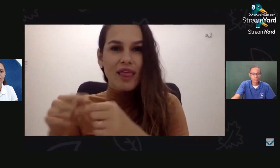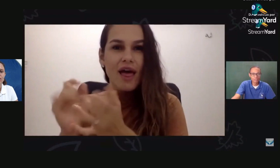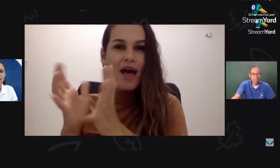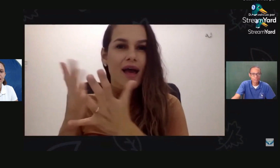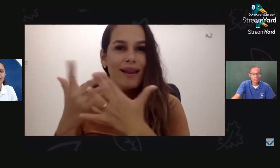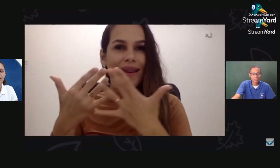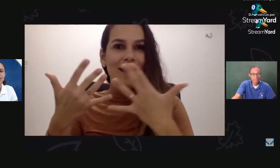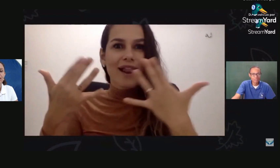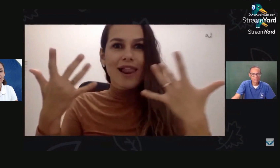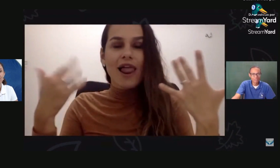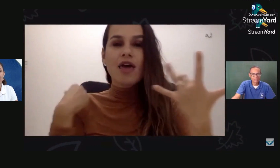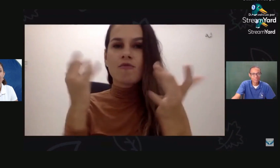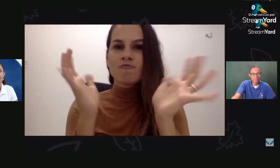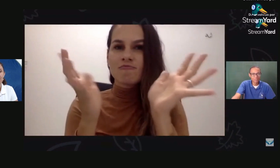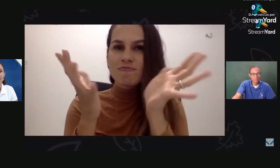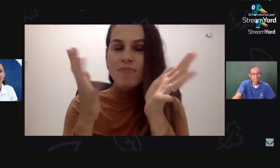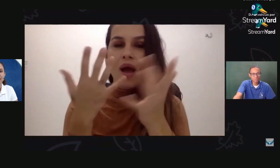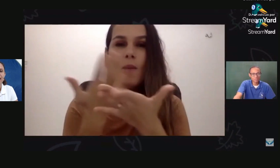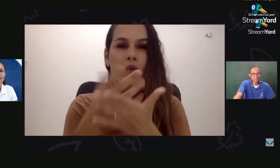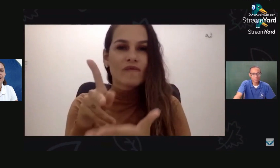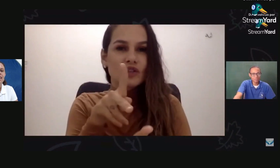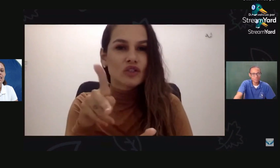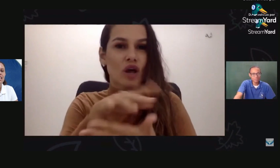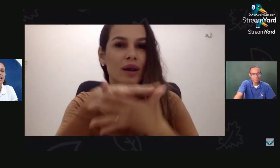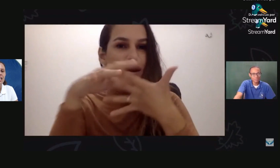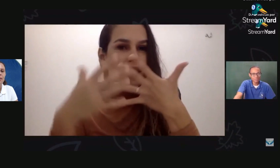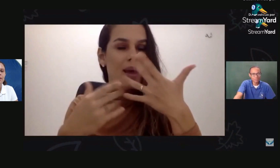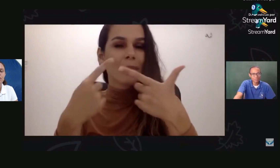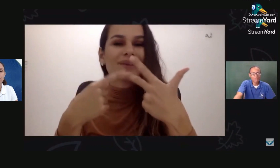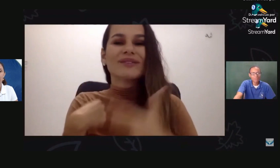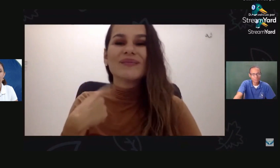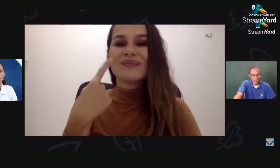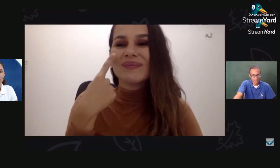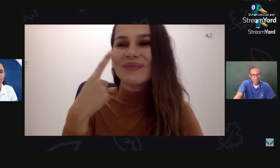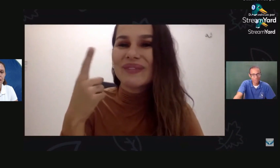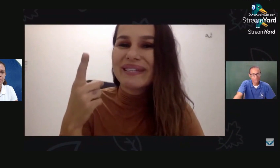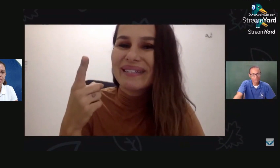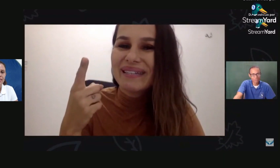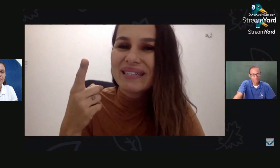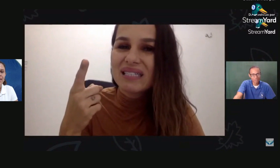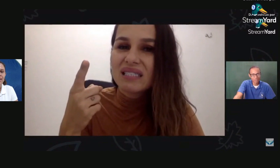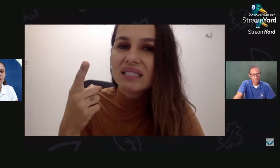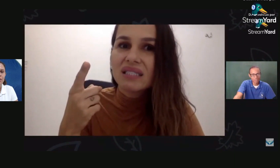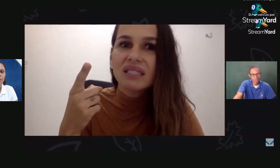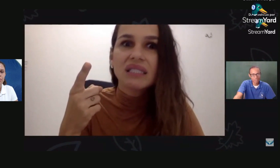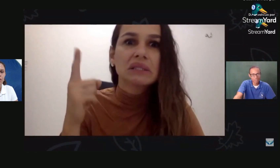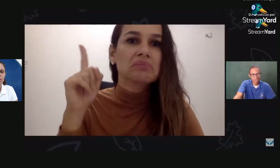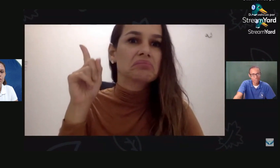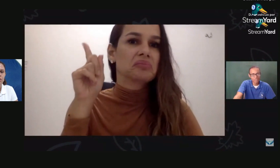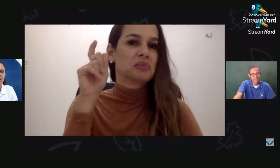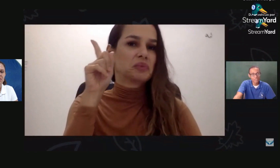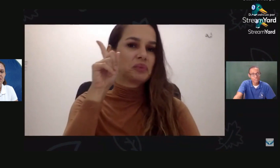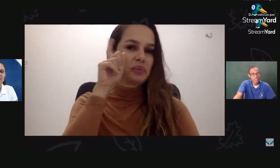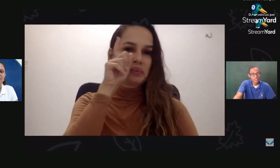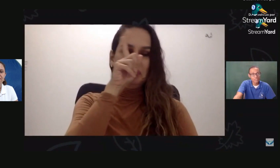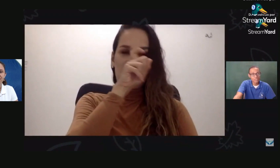vendo legenda em língua de sinais, Libras, professores de Libras, eu sempre